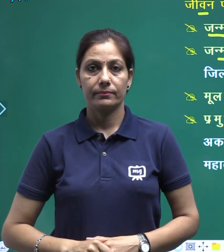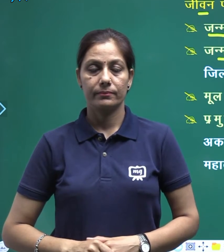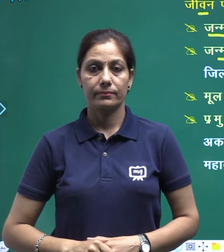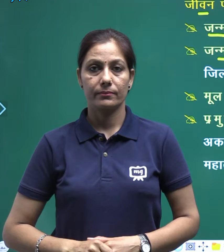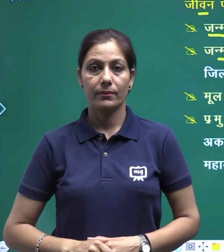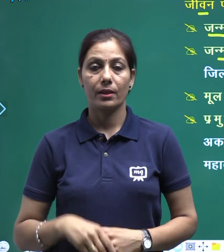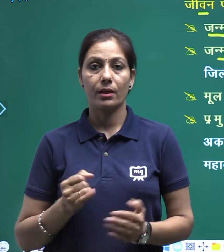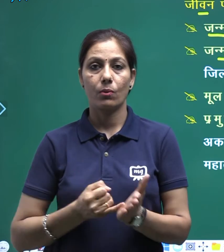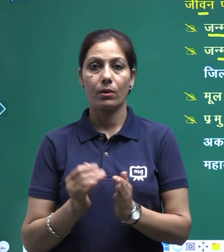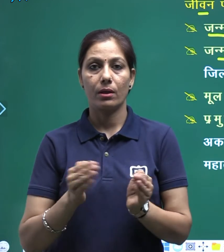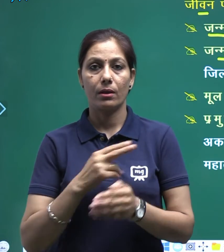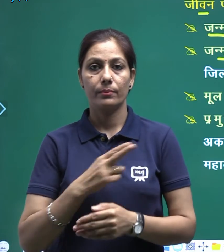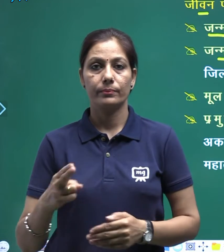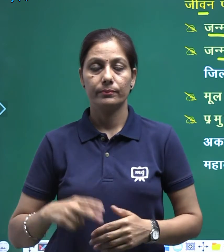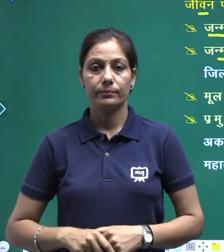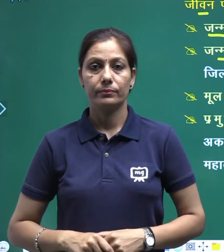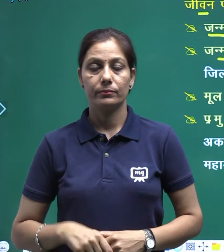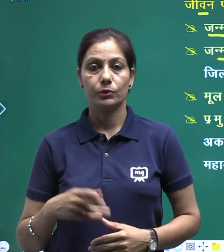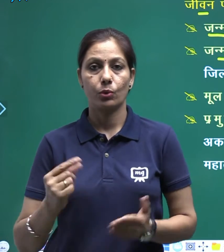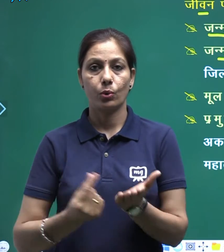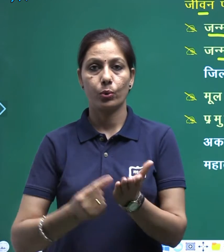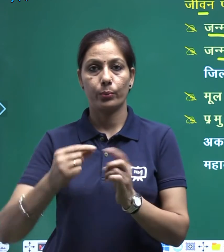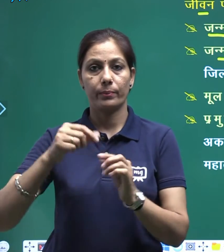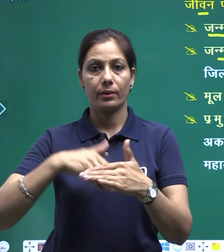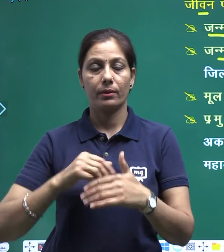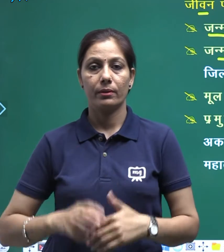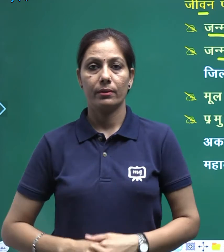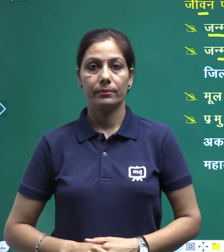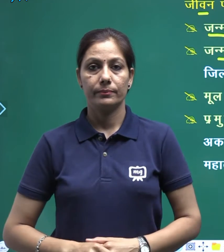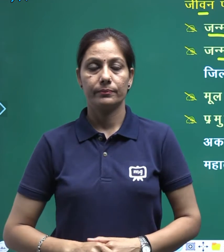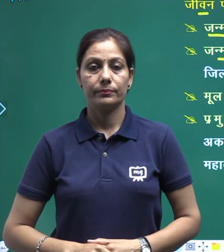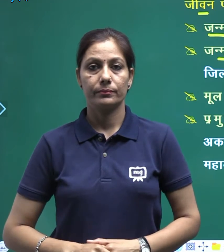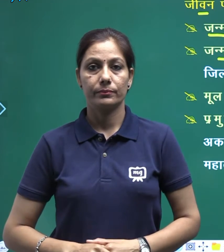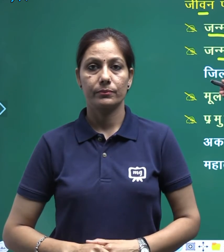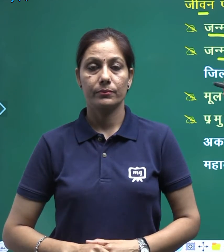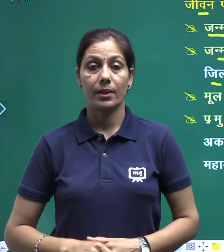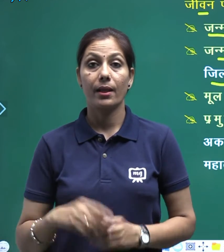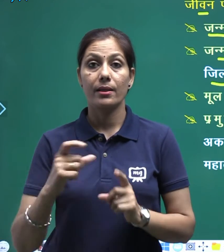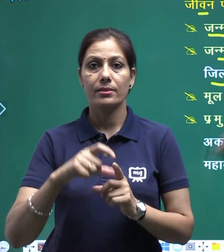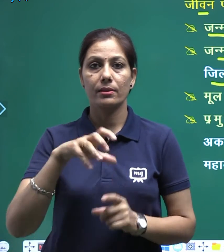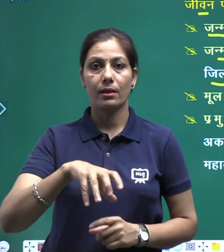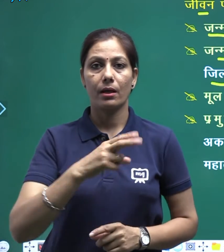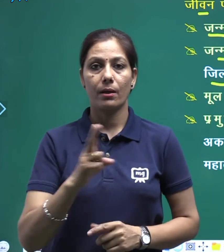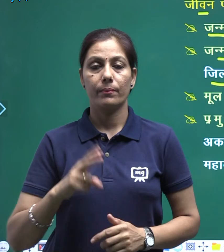चिरानी पट्टी है, जो उत्तर प्रदेश के सुल्तानपुर जिले में है।